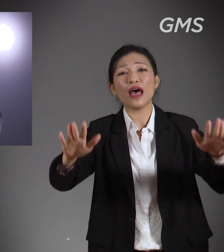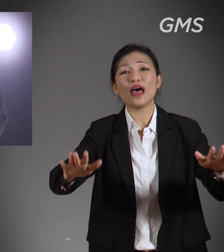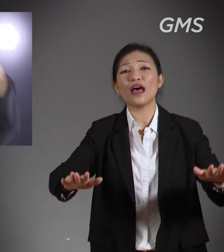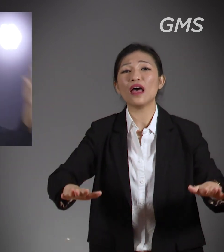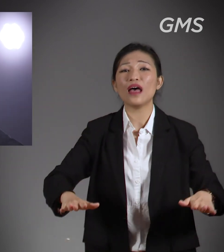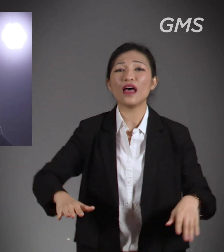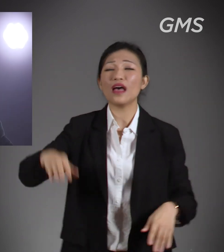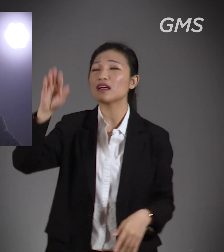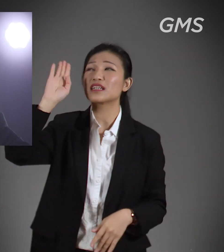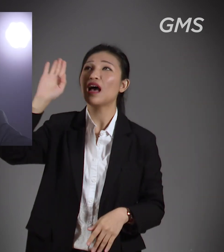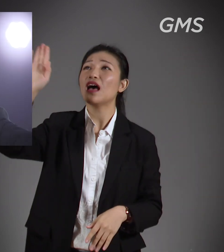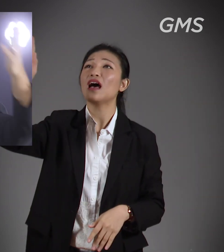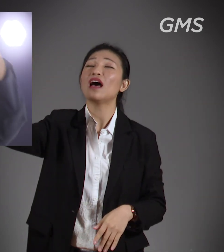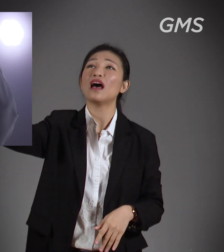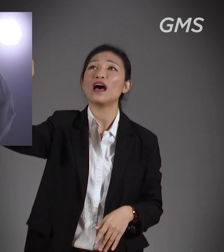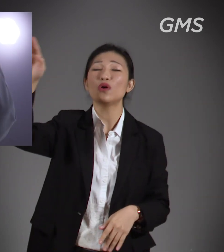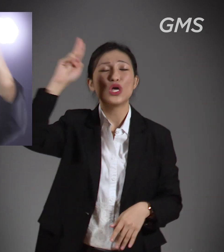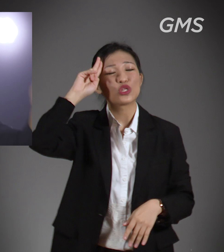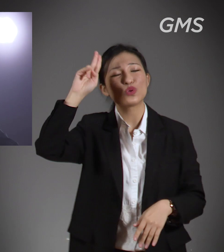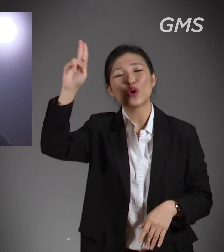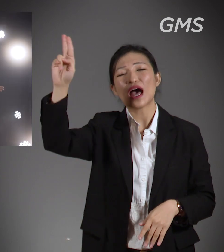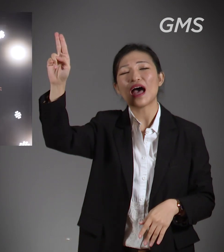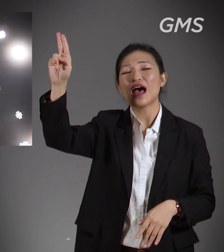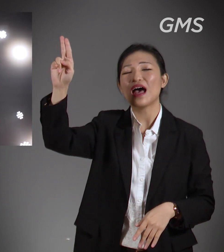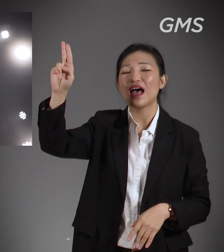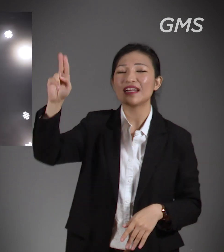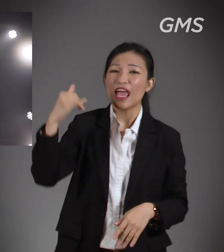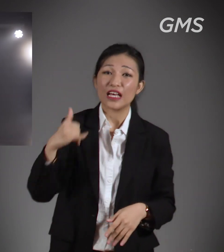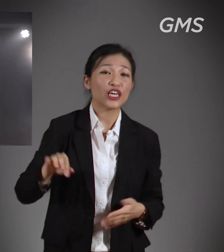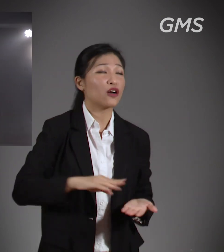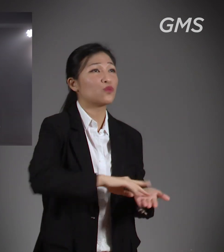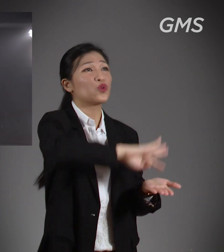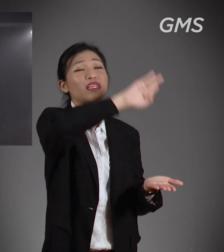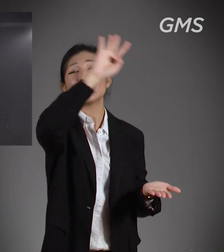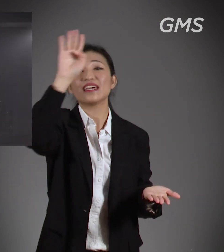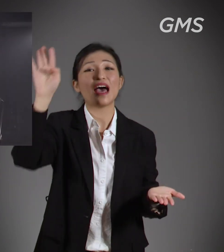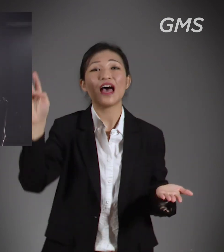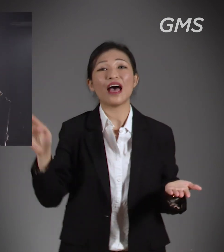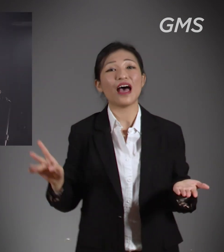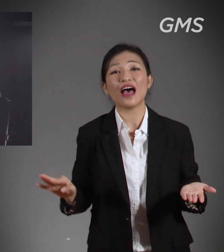Kami sembahmu, kami pujimu Tuhan. Kau